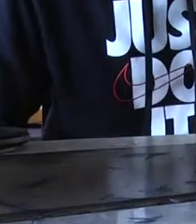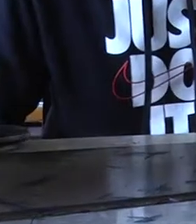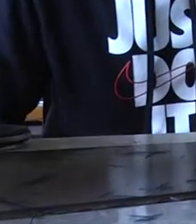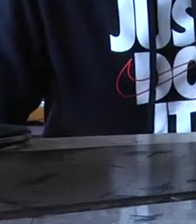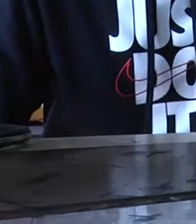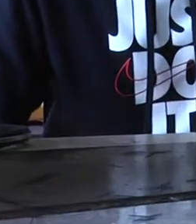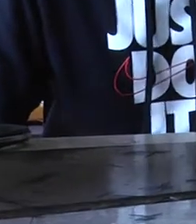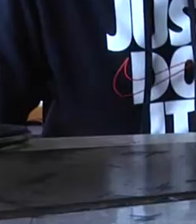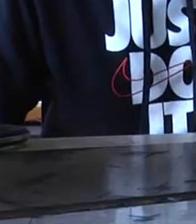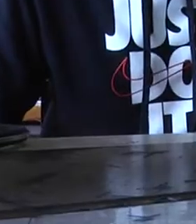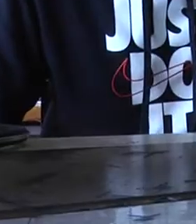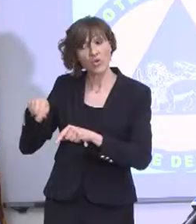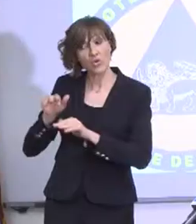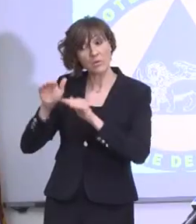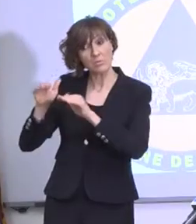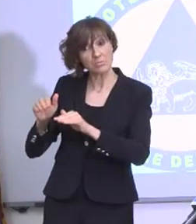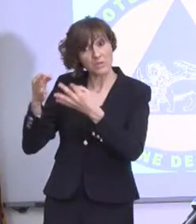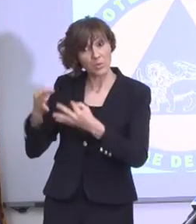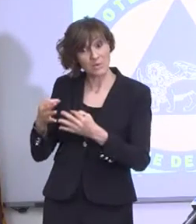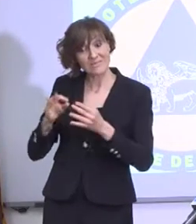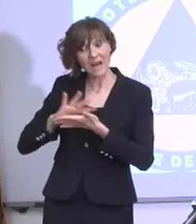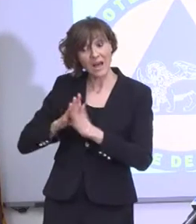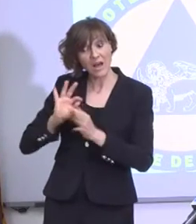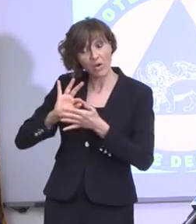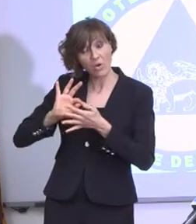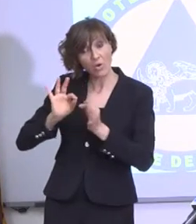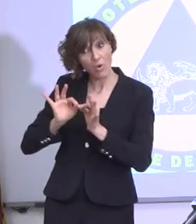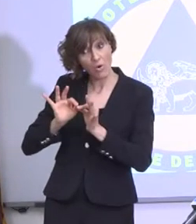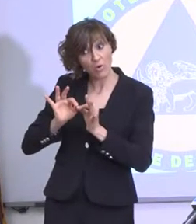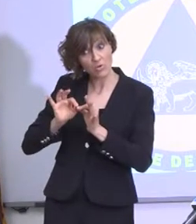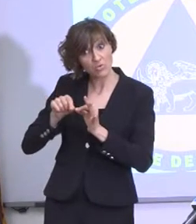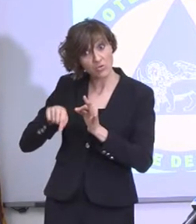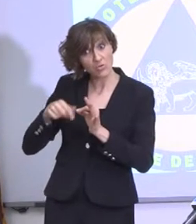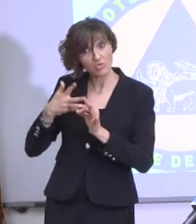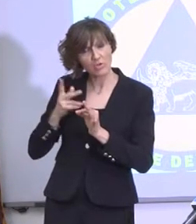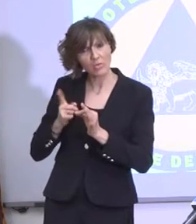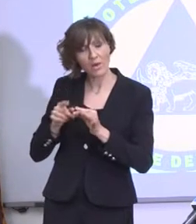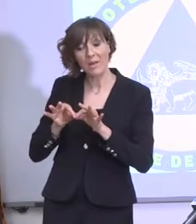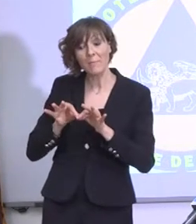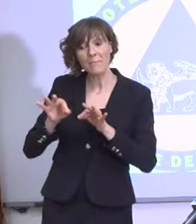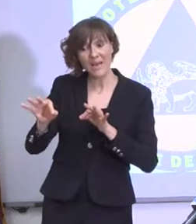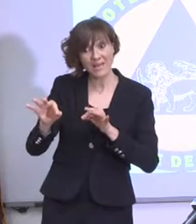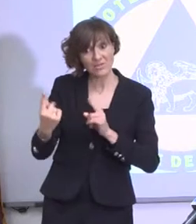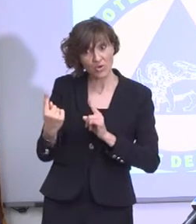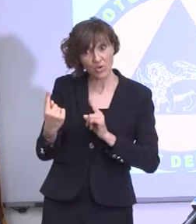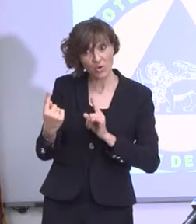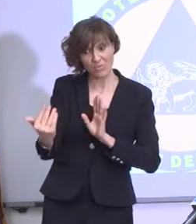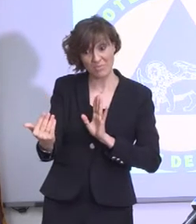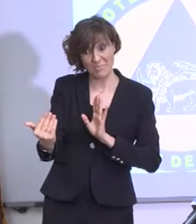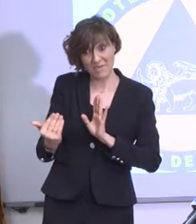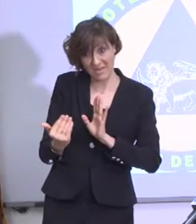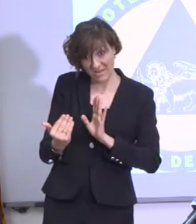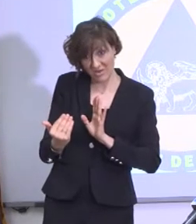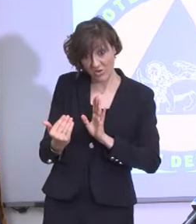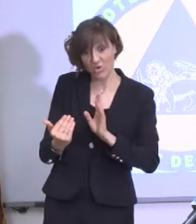governo e parti sociali nell'accordo c'è scritto che sotto il metro di distanza due lavoratori due o più lavoratori